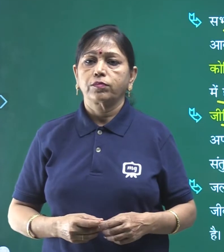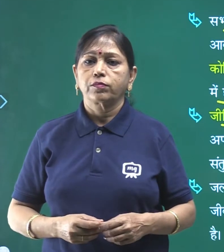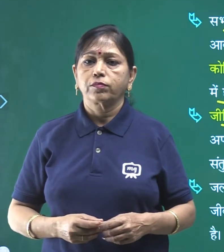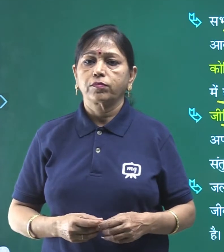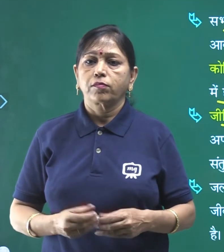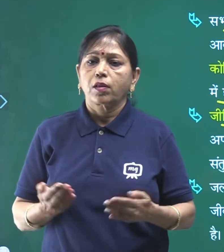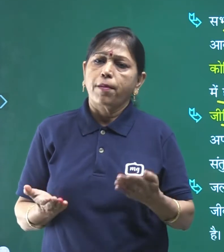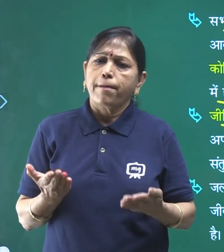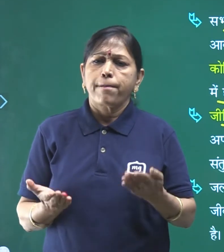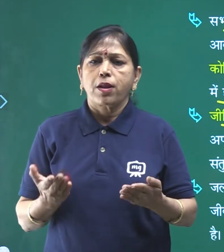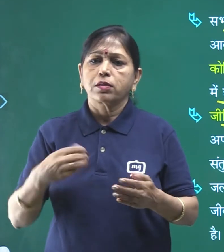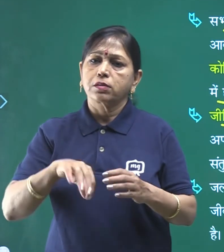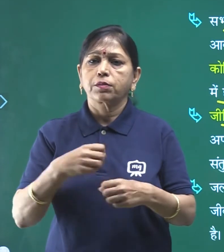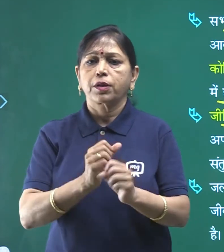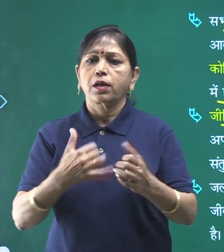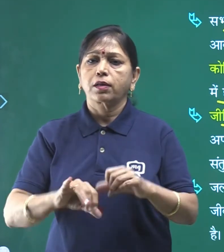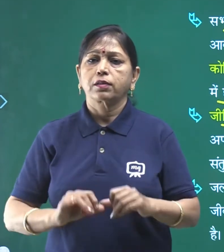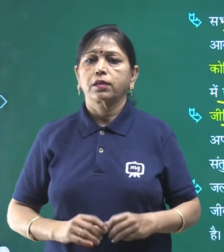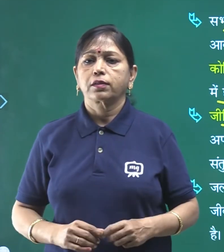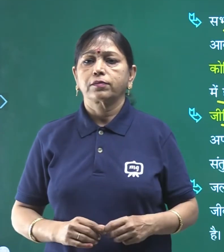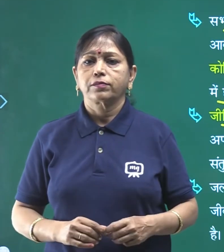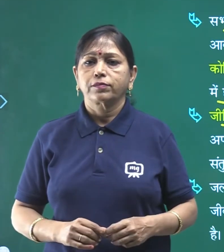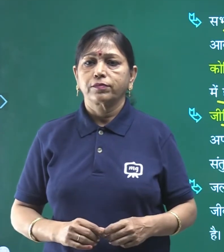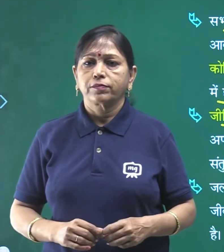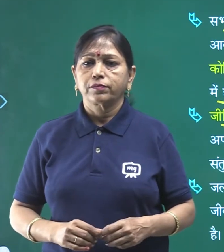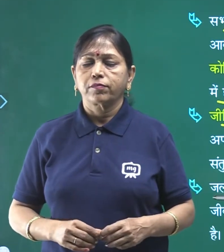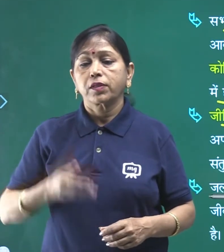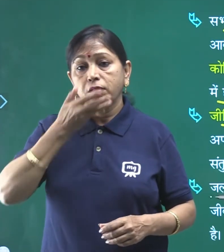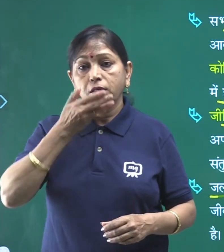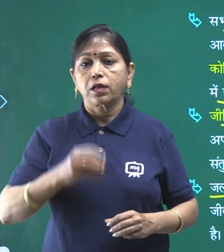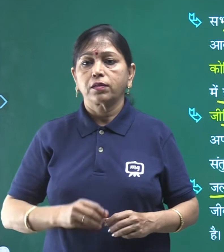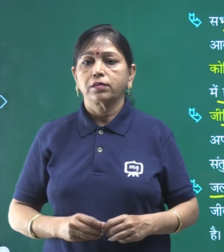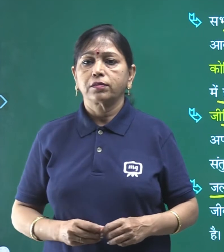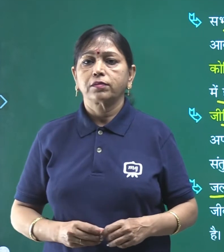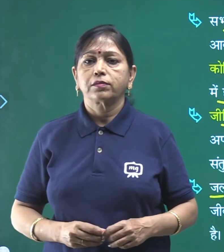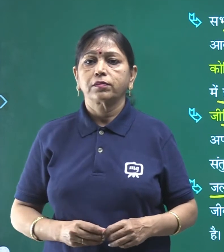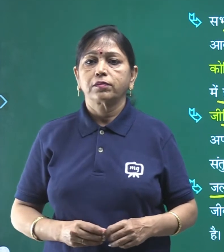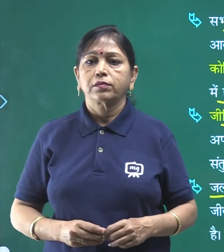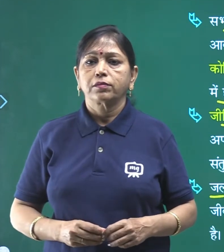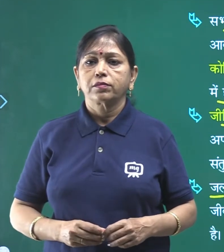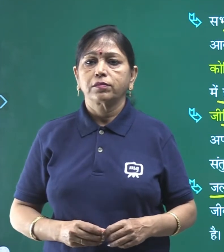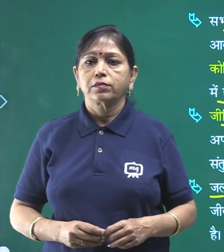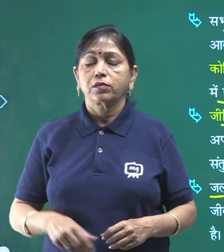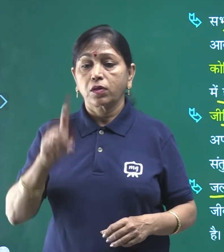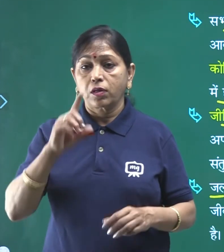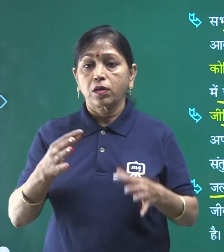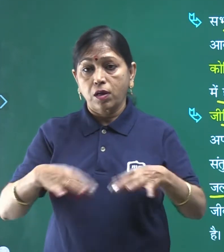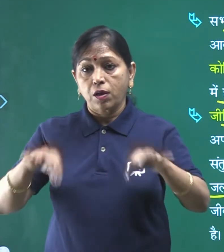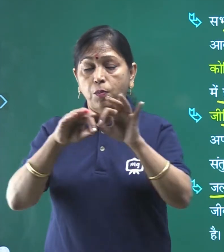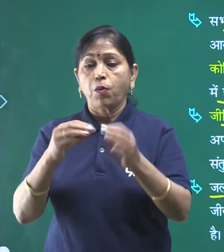को संतुलित बनाए रखते हैं के जाल एक महत्वपूर्ण संपदा